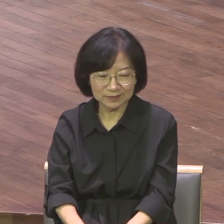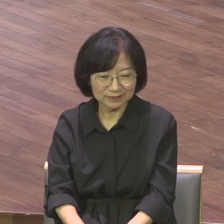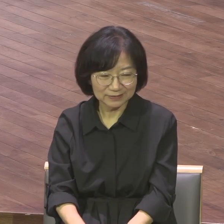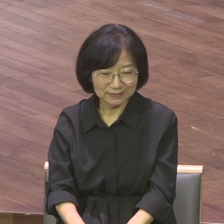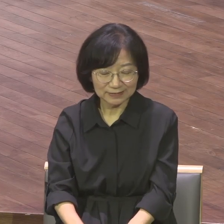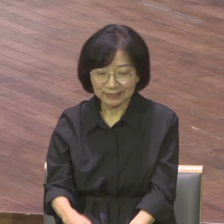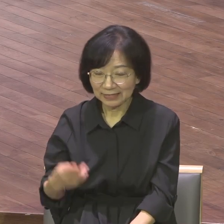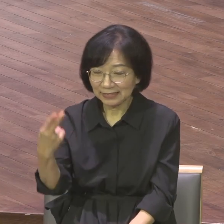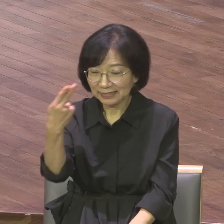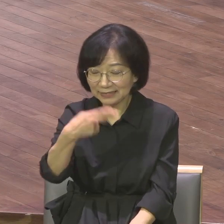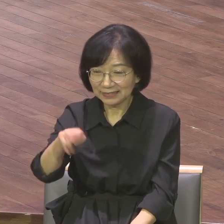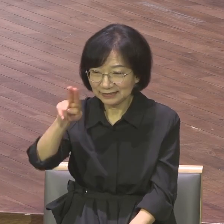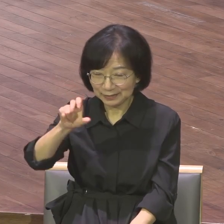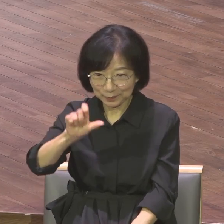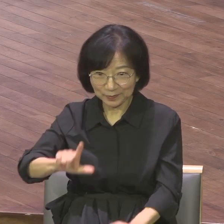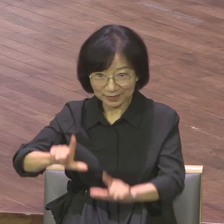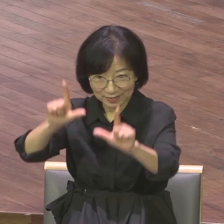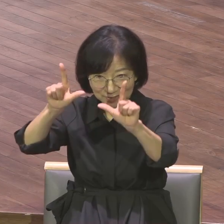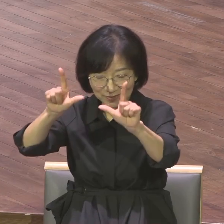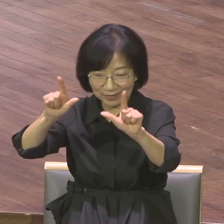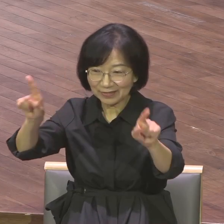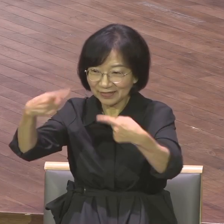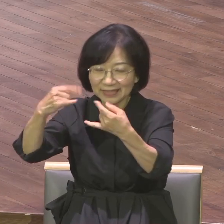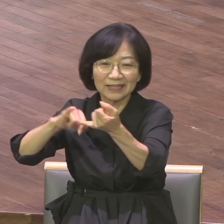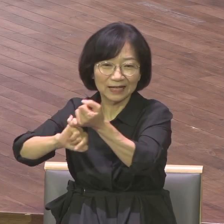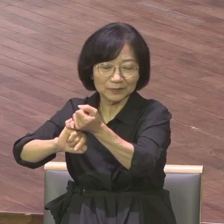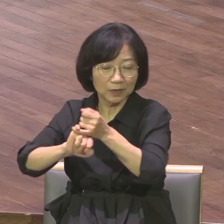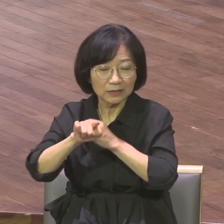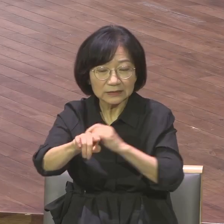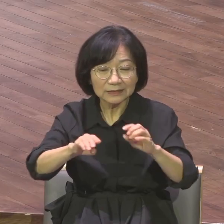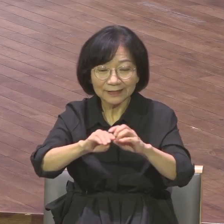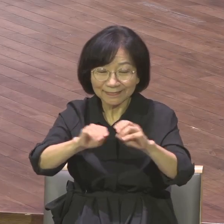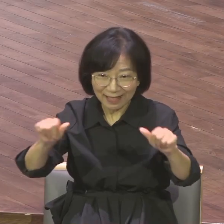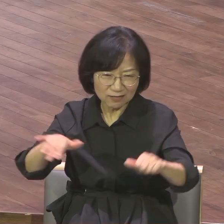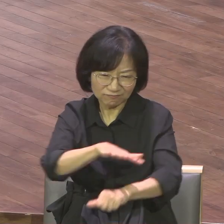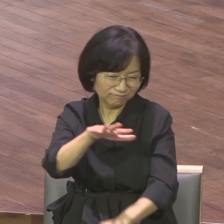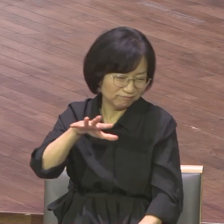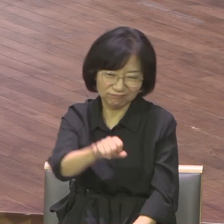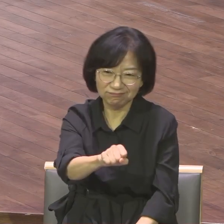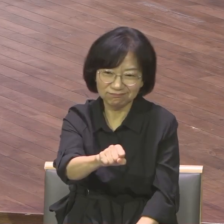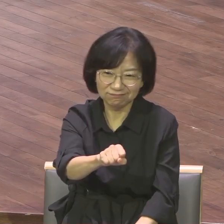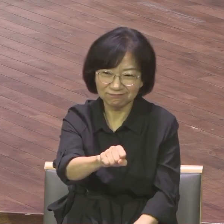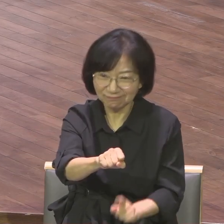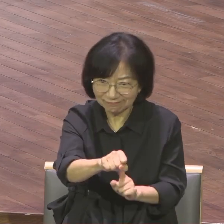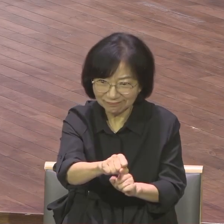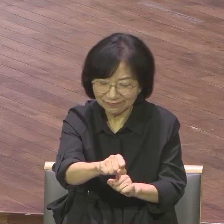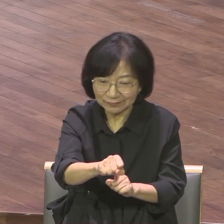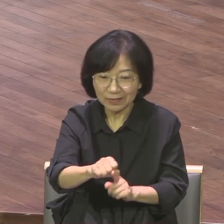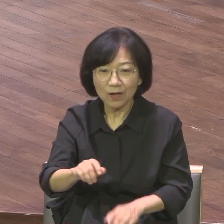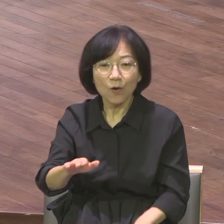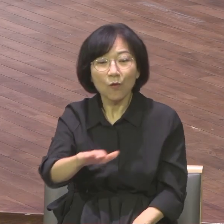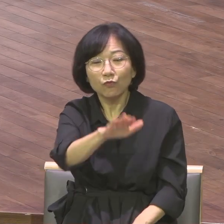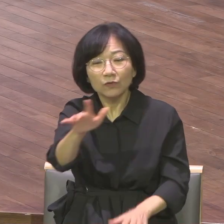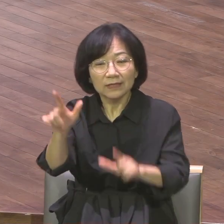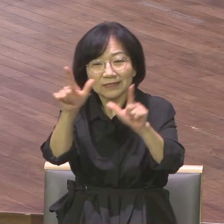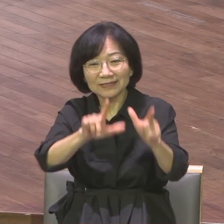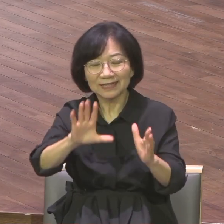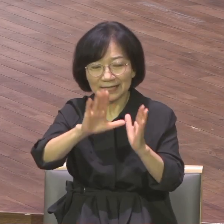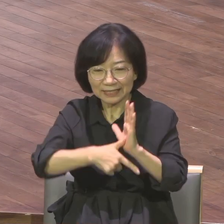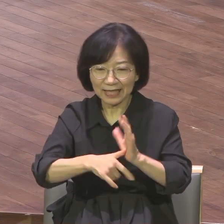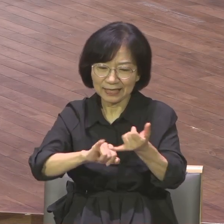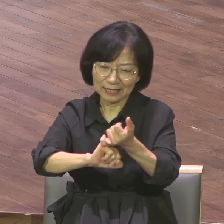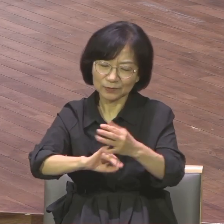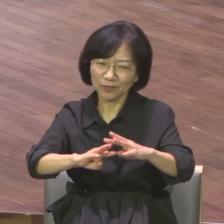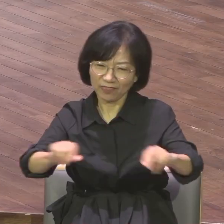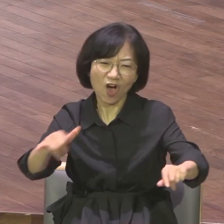2025년 그 땅을 우리에게 주시라는 언약의 말씀은 여러분 삶의 현장에서 예비된 약속의 땅이 있다는 거지요. 약속의 땅,